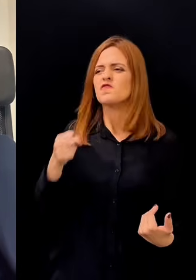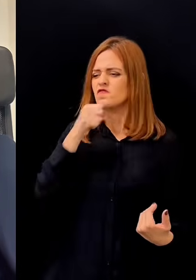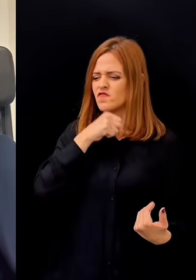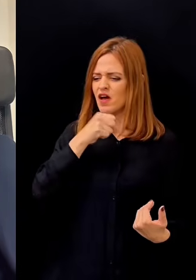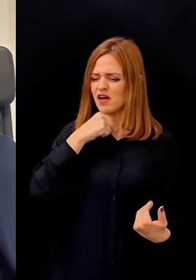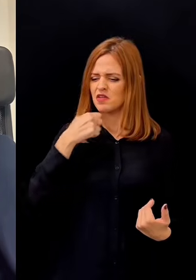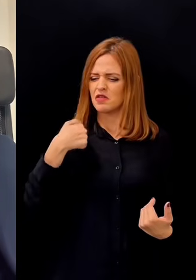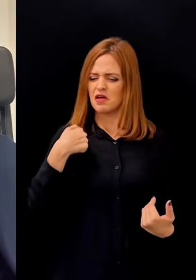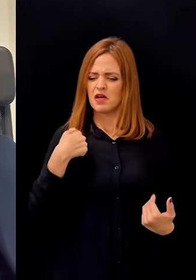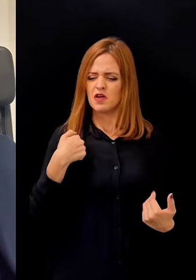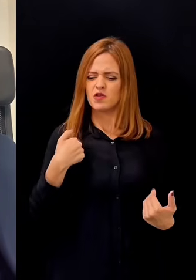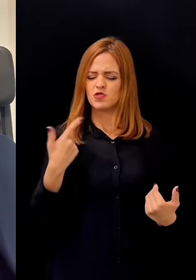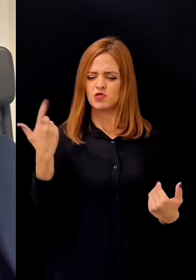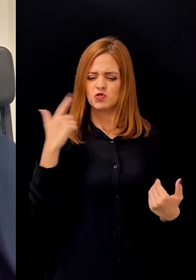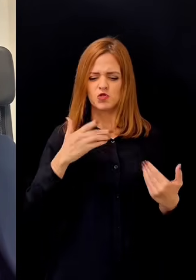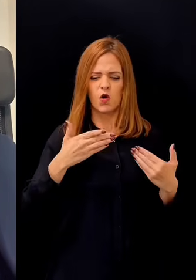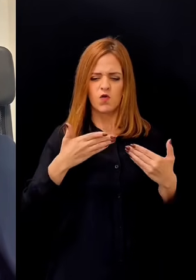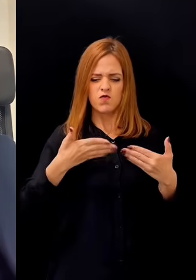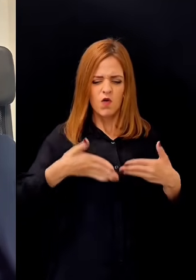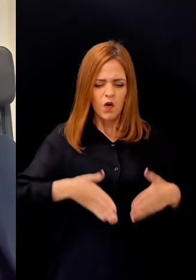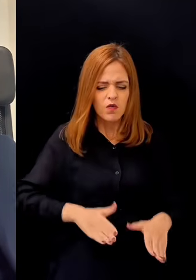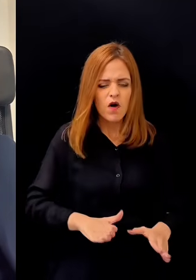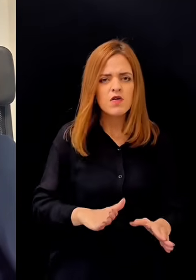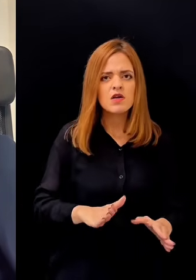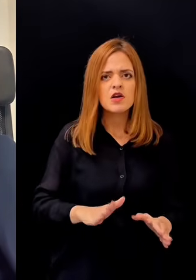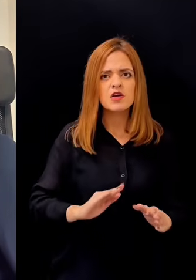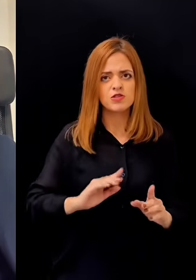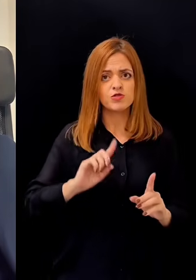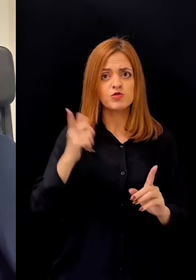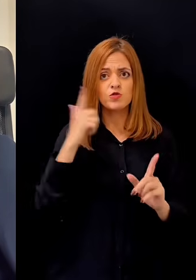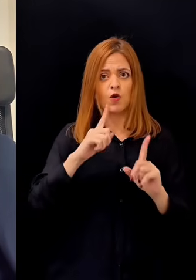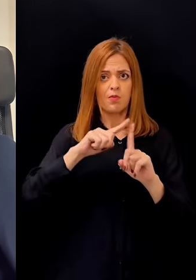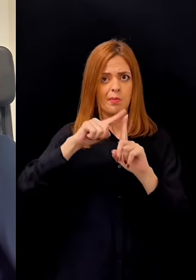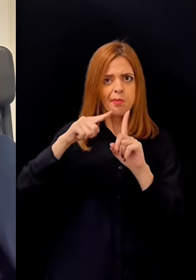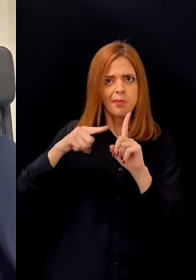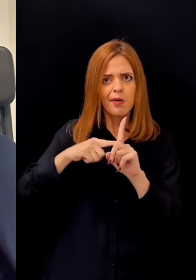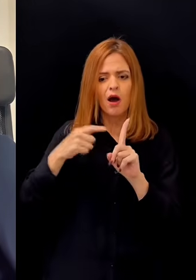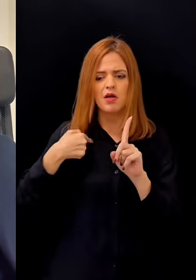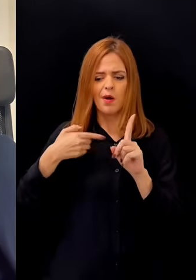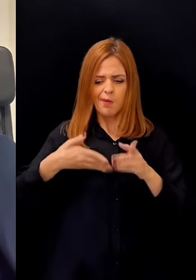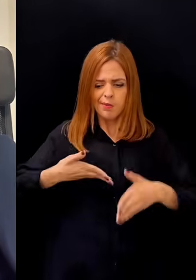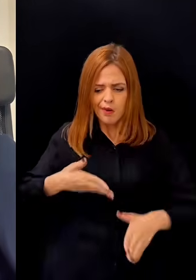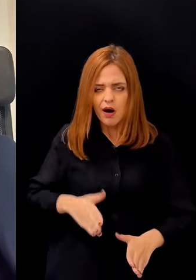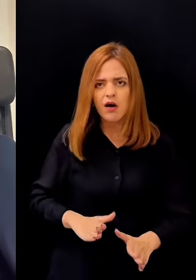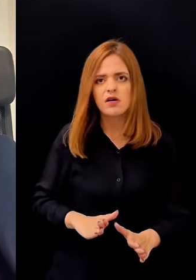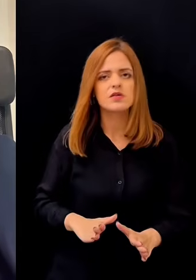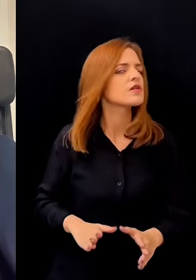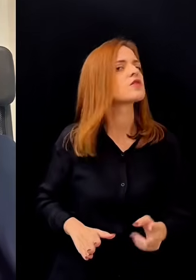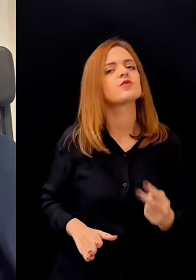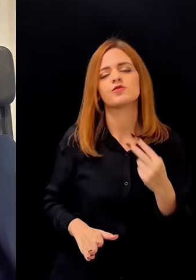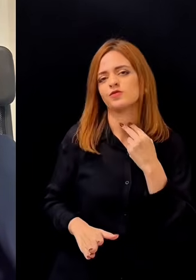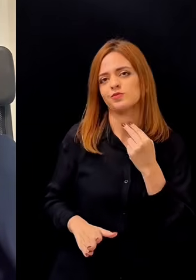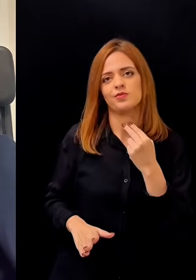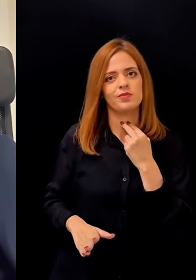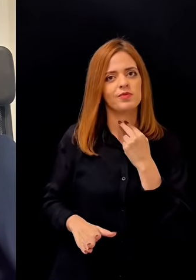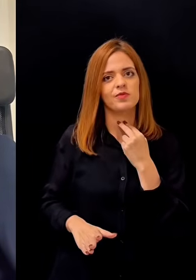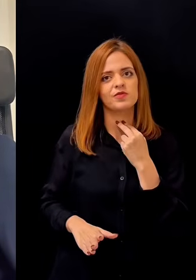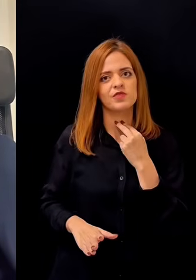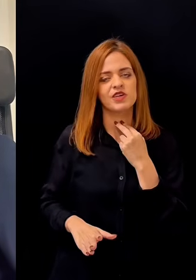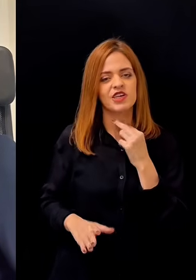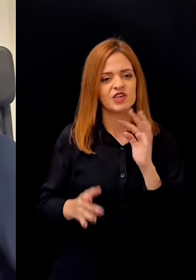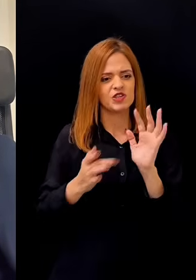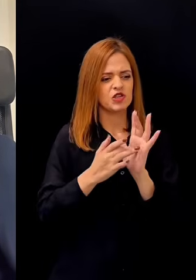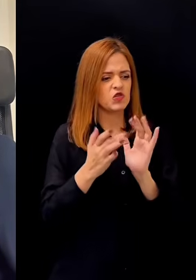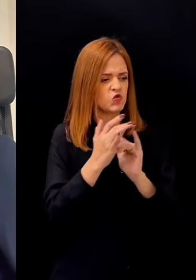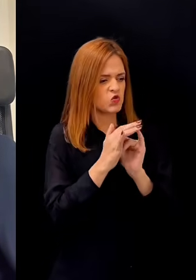nascer novamente? Pode voltar ao ventre da mãe? Não, não pode. Mas Jesus não respondeu da forma